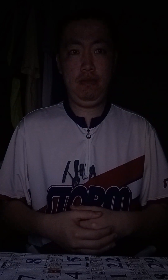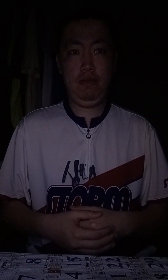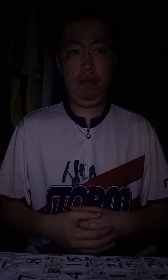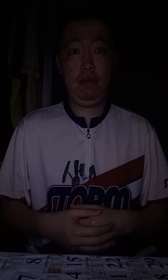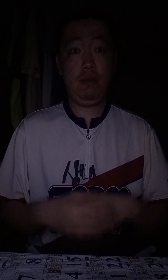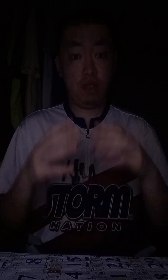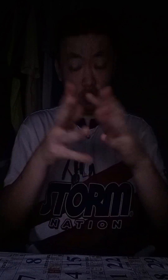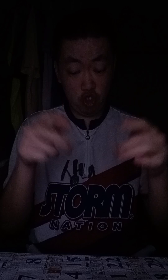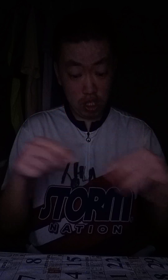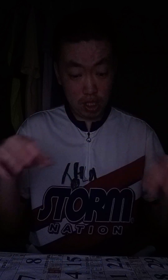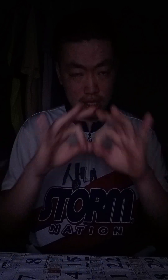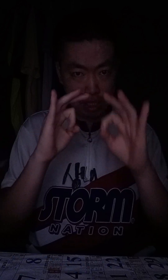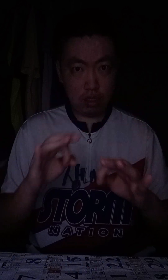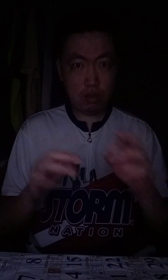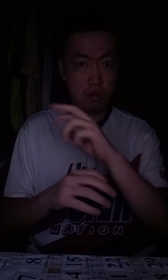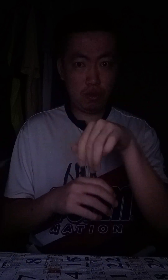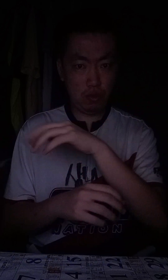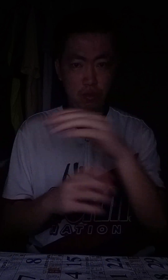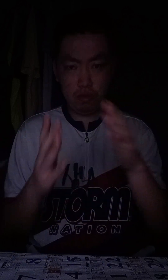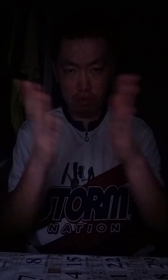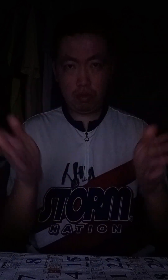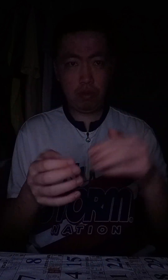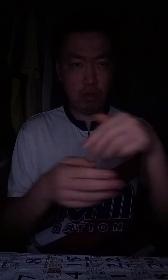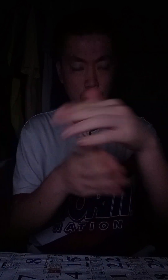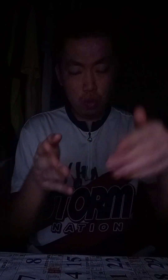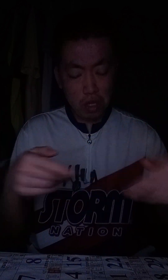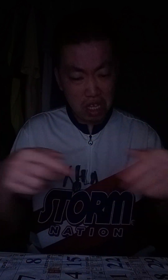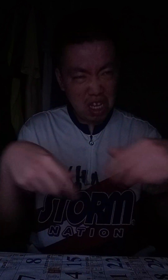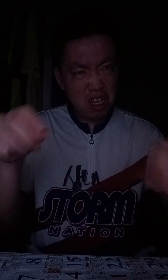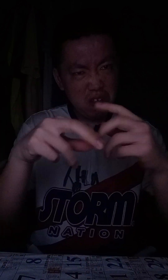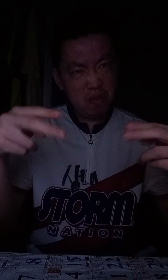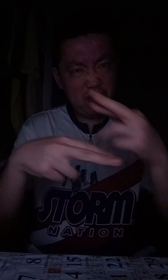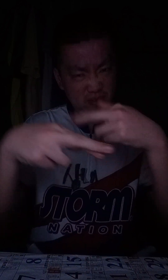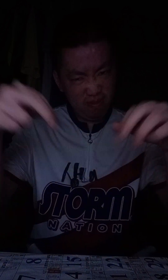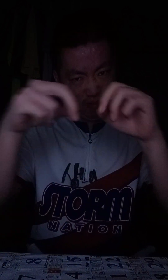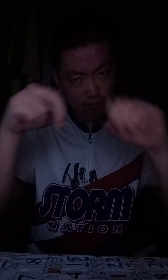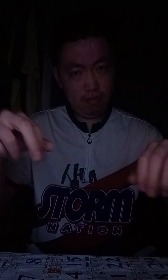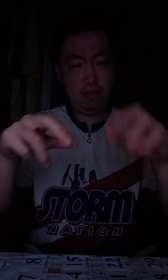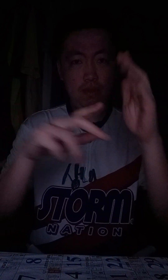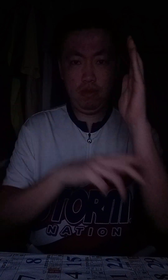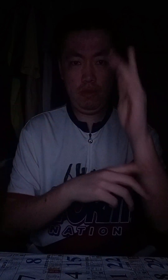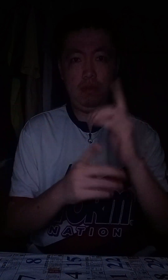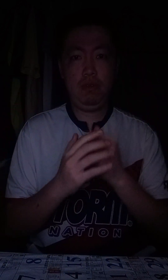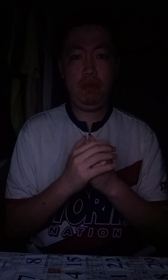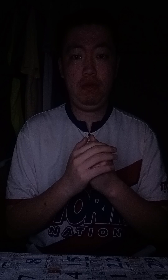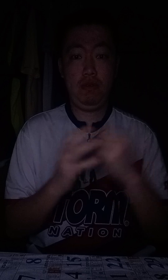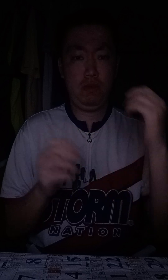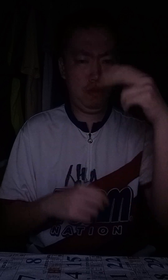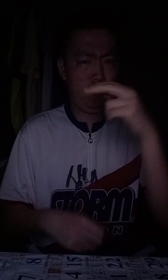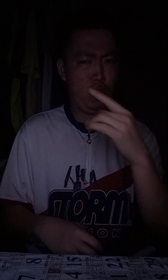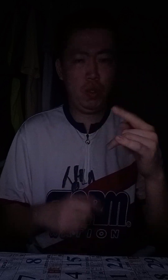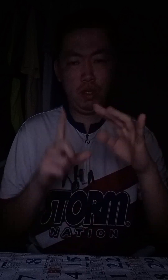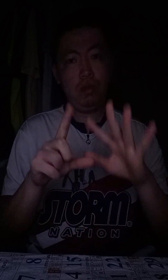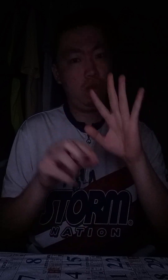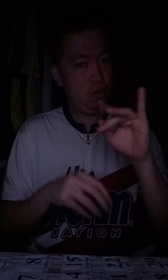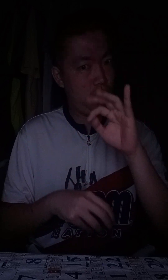전주 군산간 자동차 전용도로 가드레일이 심하게 찌그러졌습니다. 오늘 오전 7시 50분쯤